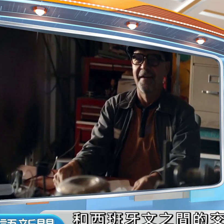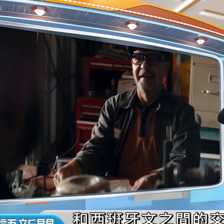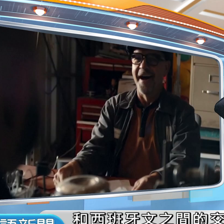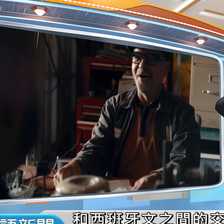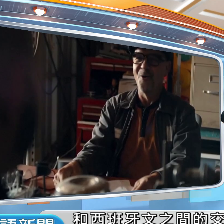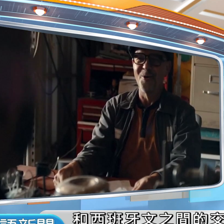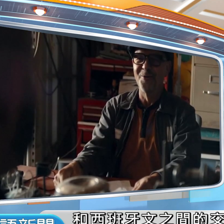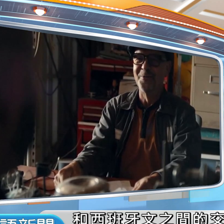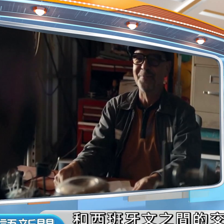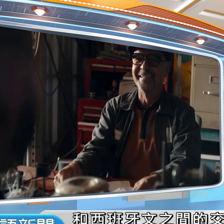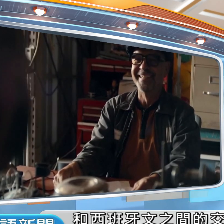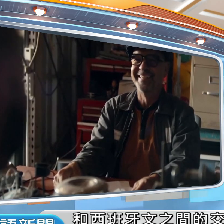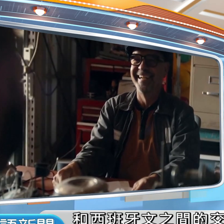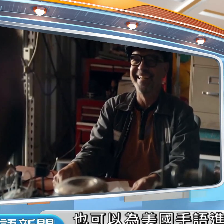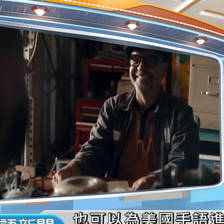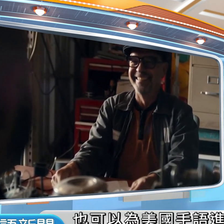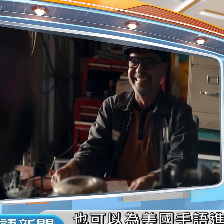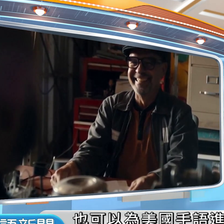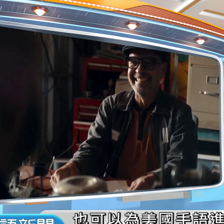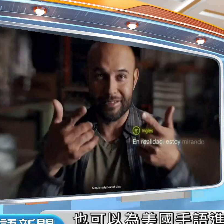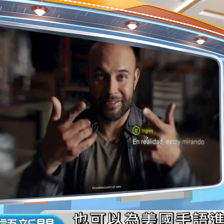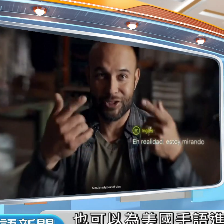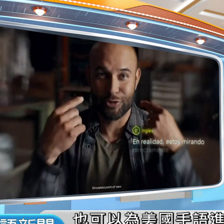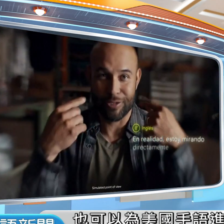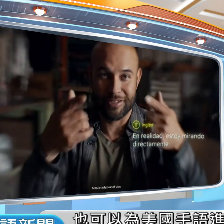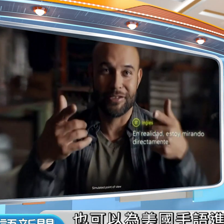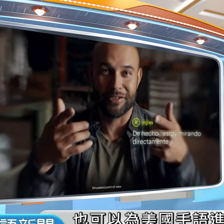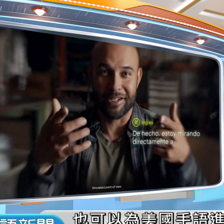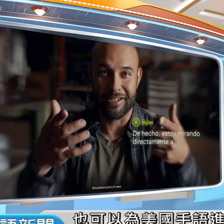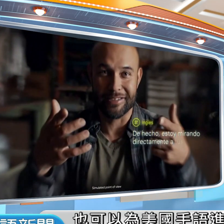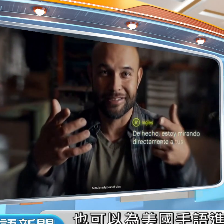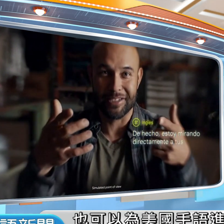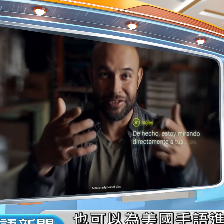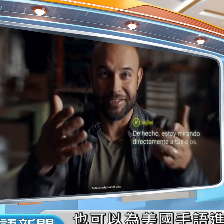谈，也可以为美国手语来进行翻译。